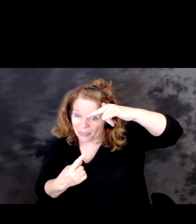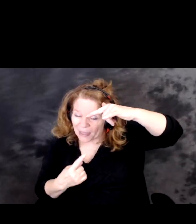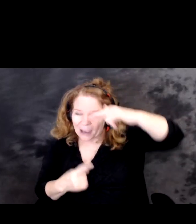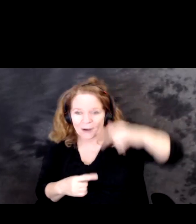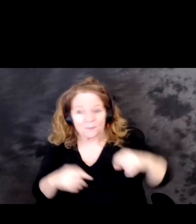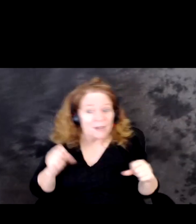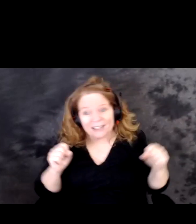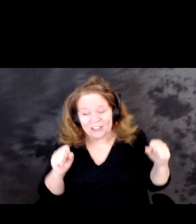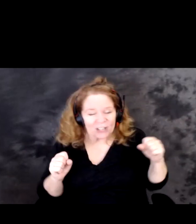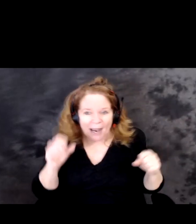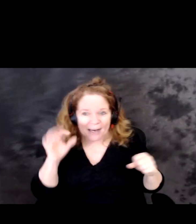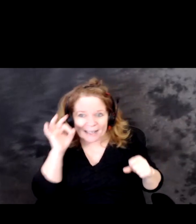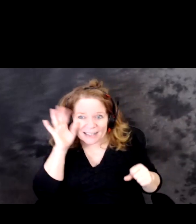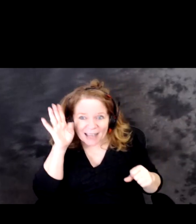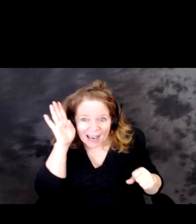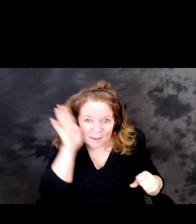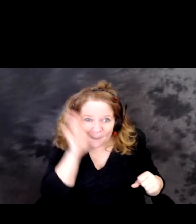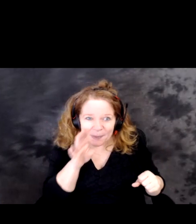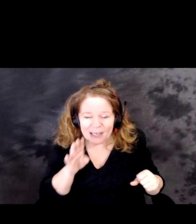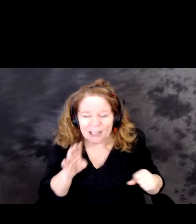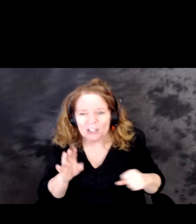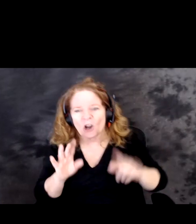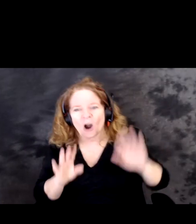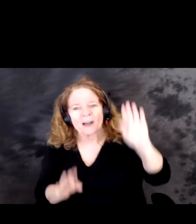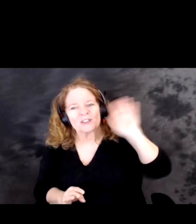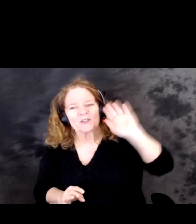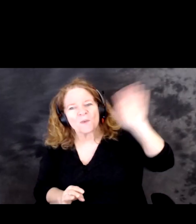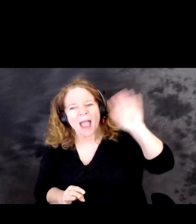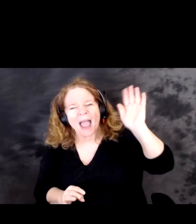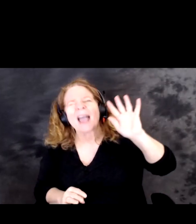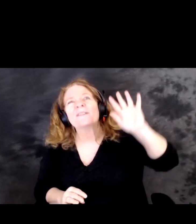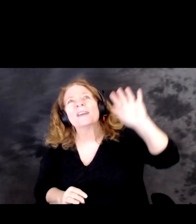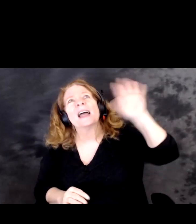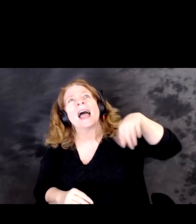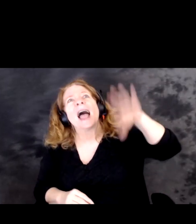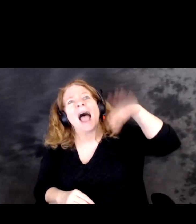Y la abejita Shaky Shake empezó a saludarlos.